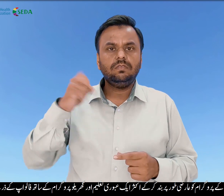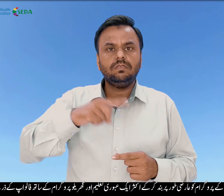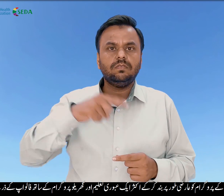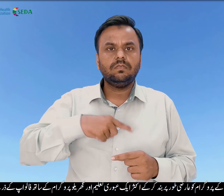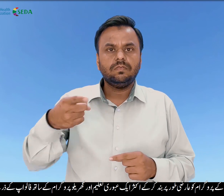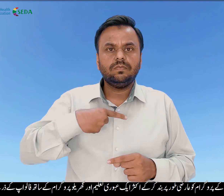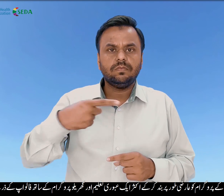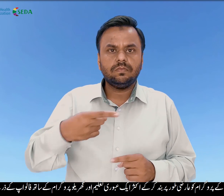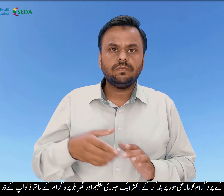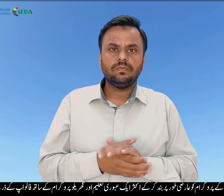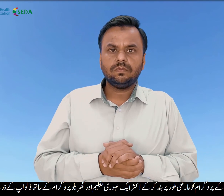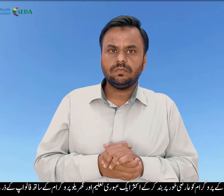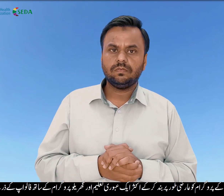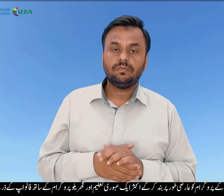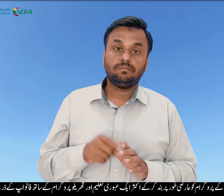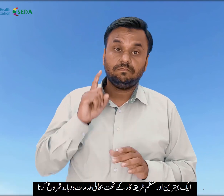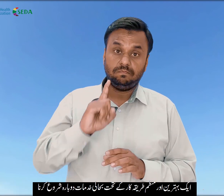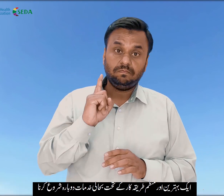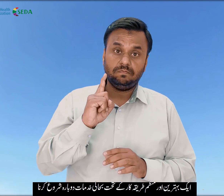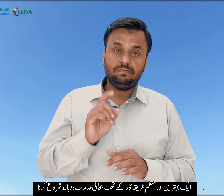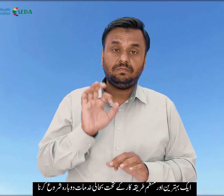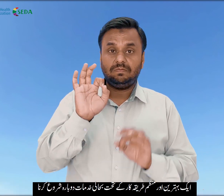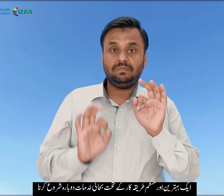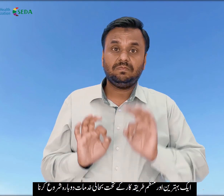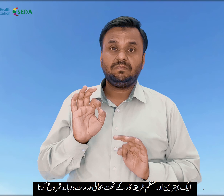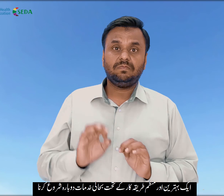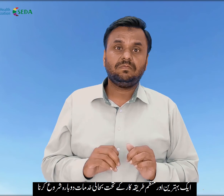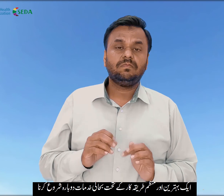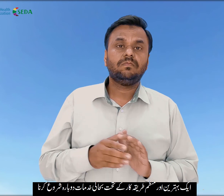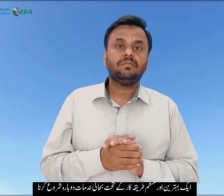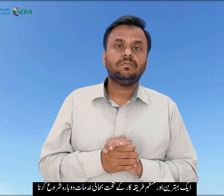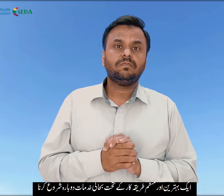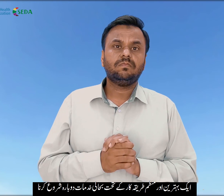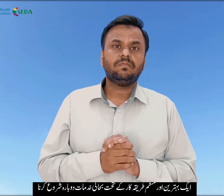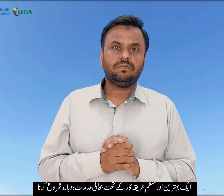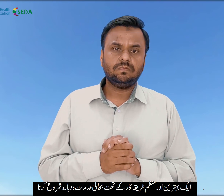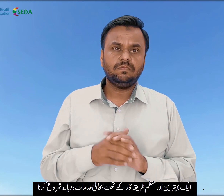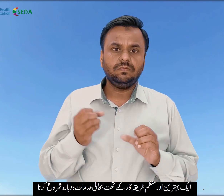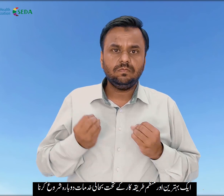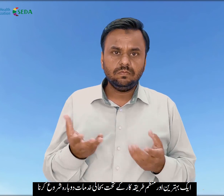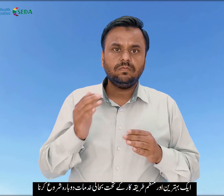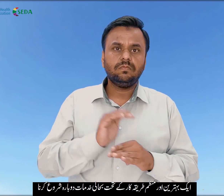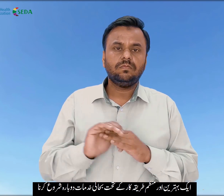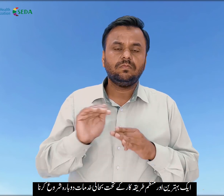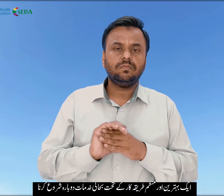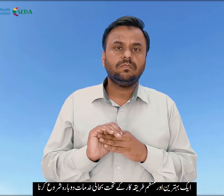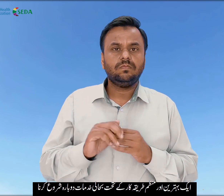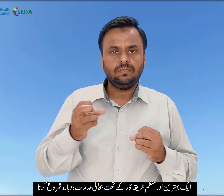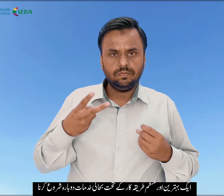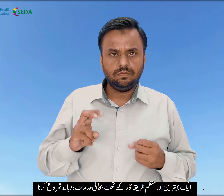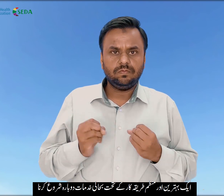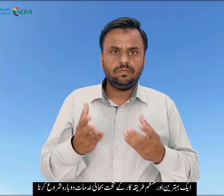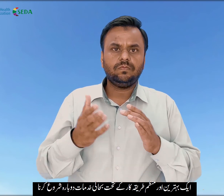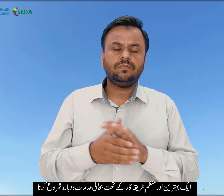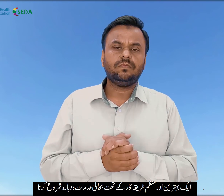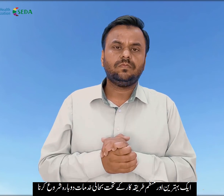فالو اپ کے ذریعے ایک بہترین اور منظم طریقہ کار کے تحت بحالی خدمات دوبارہ شروع